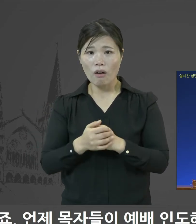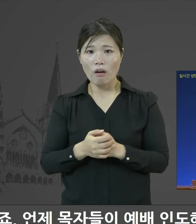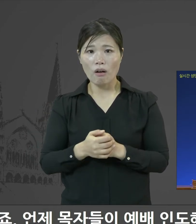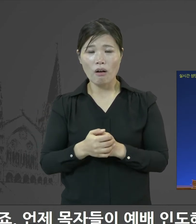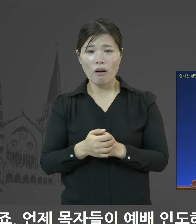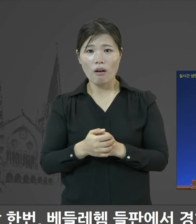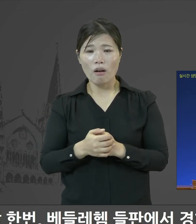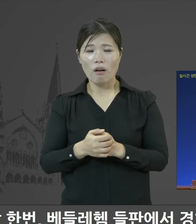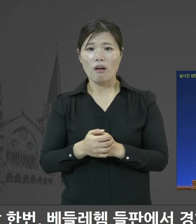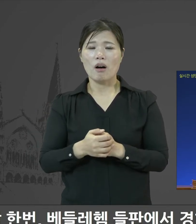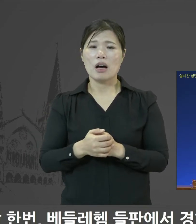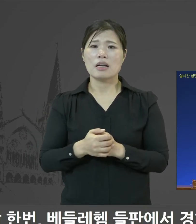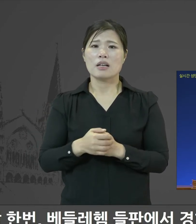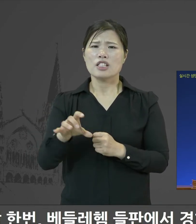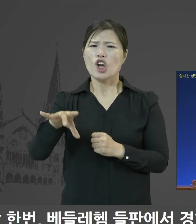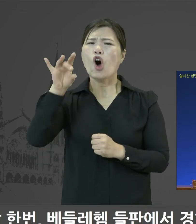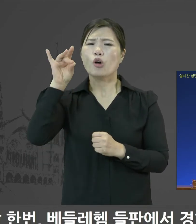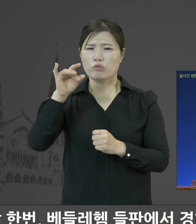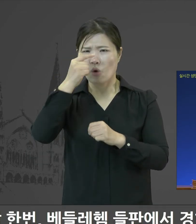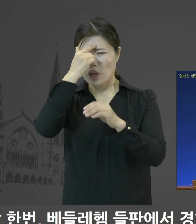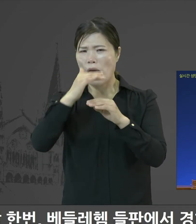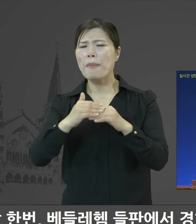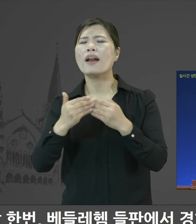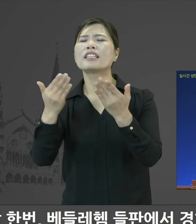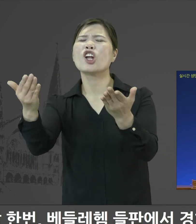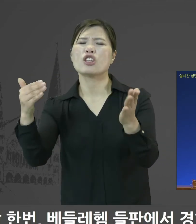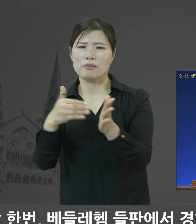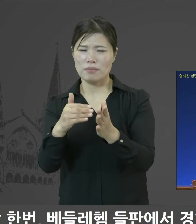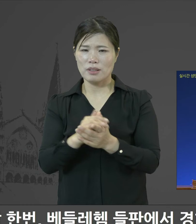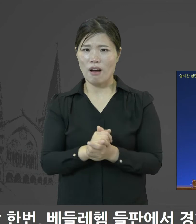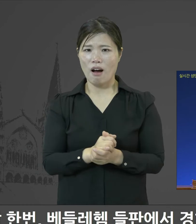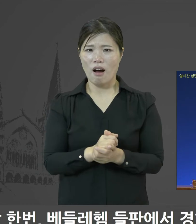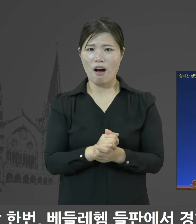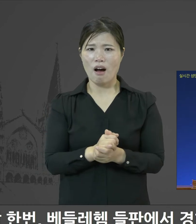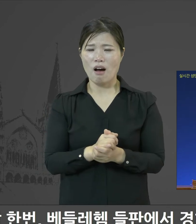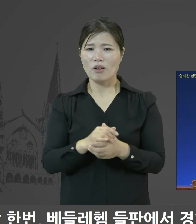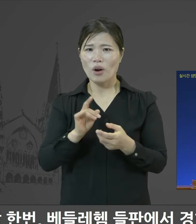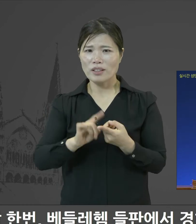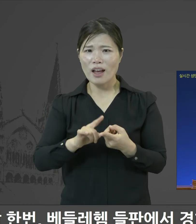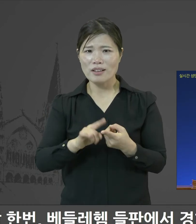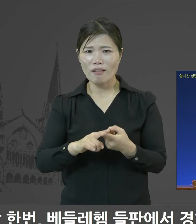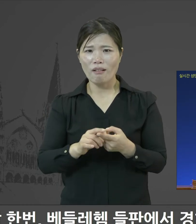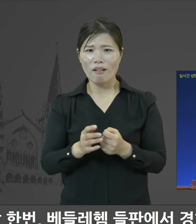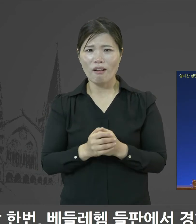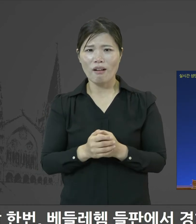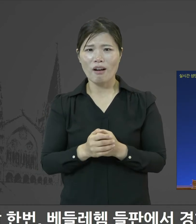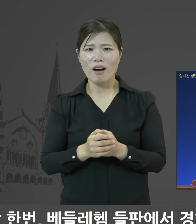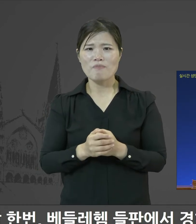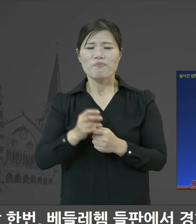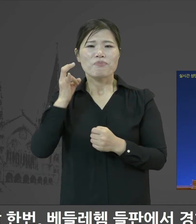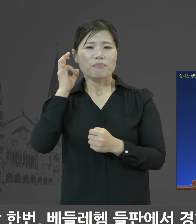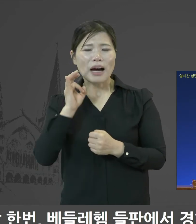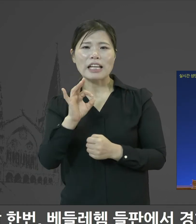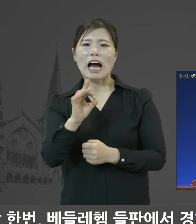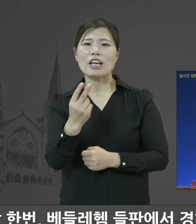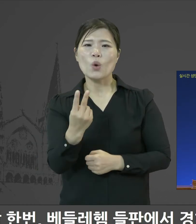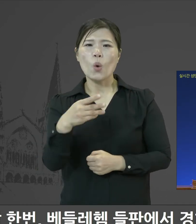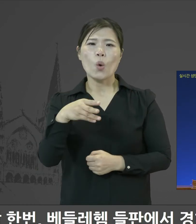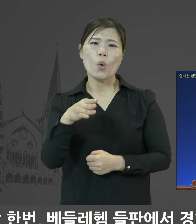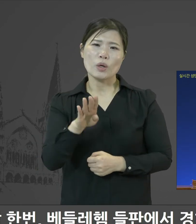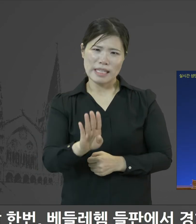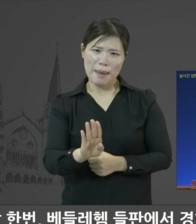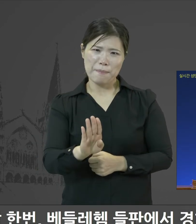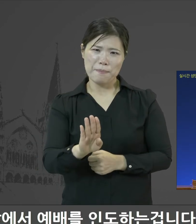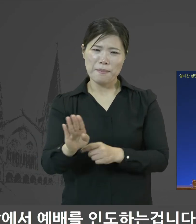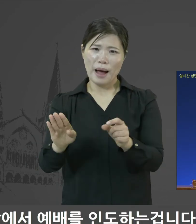인도하는 거예요. 자기가 본 것을 전달하고 마리아와 요셉 앞에서 예배를 인도하는 거예요. 딱 한 번 예배 경험하고 예배 인도하는